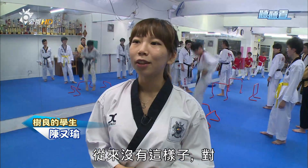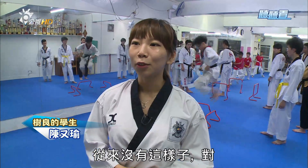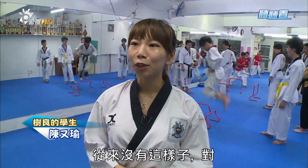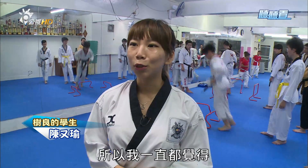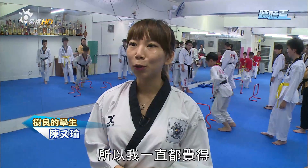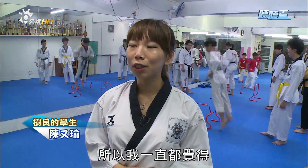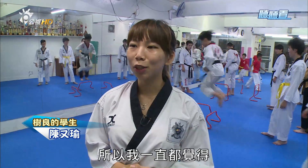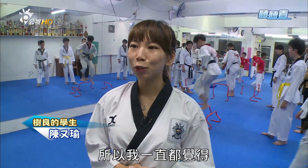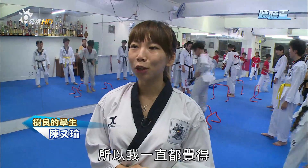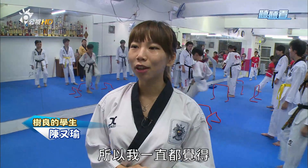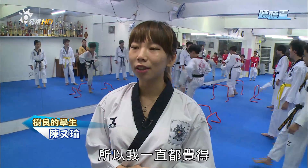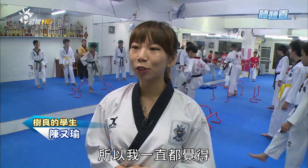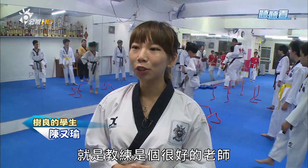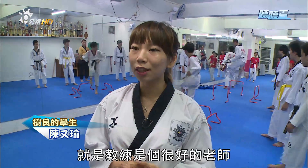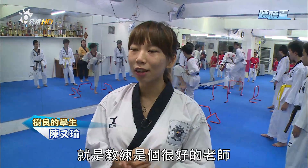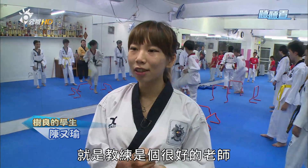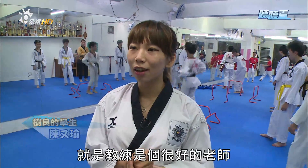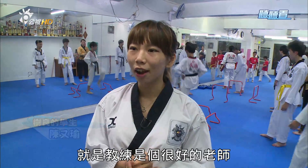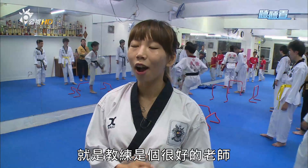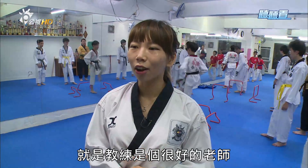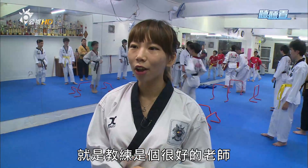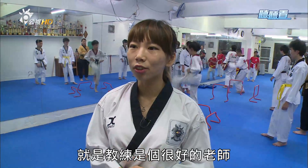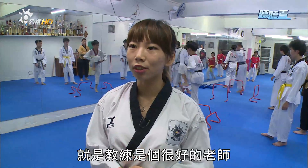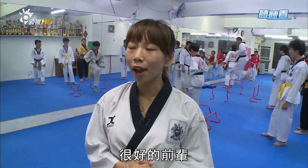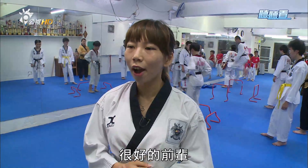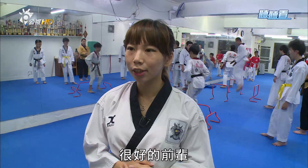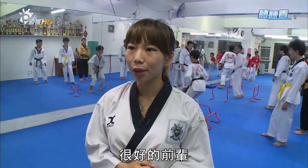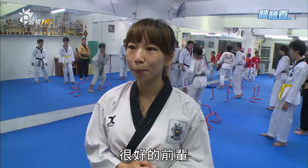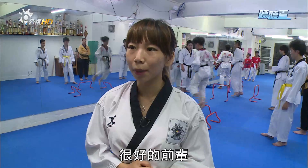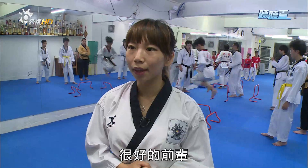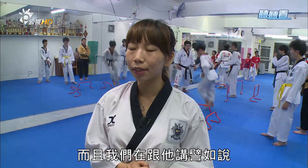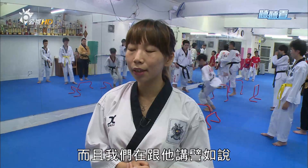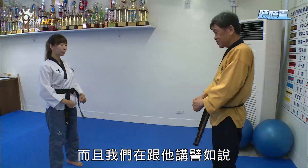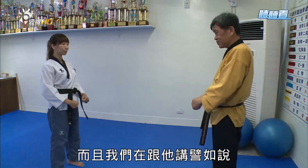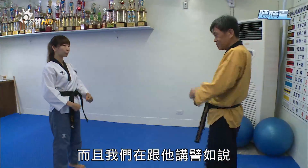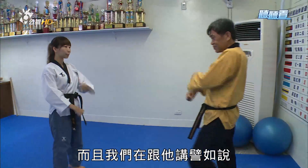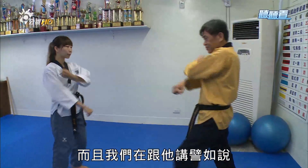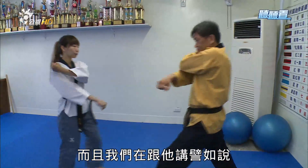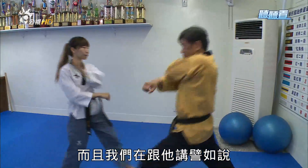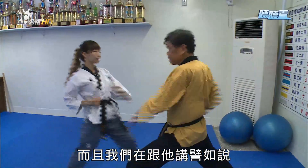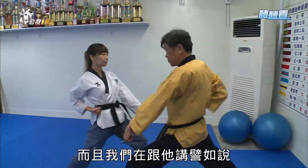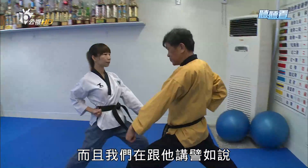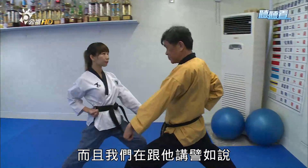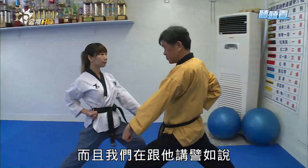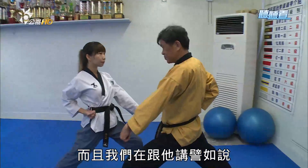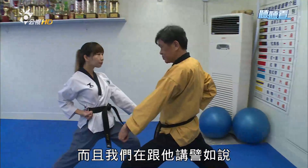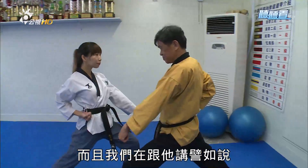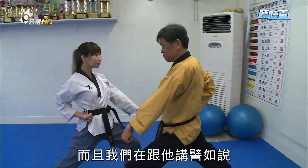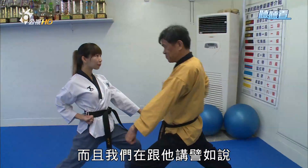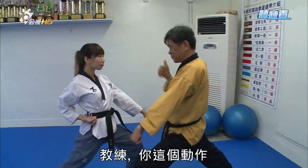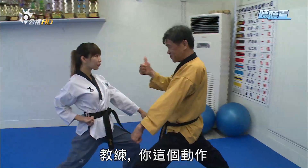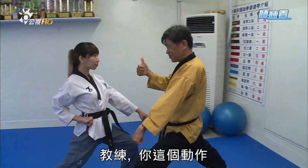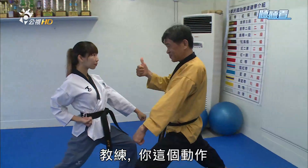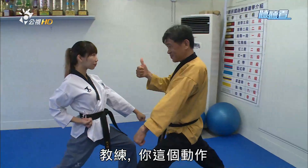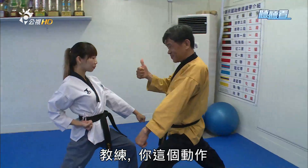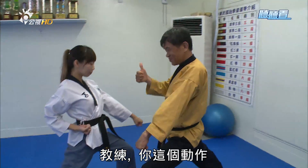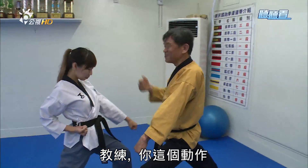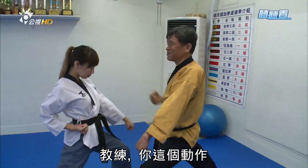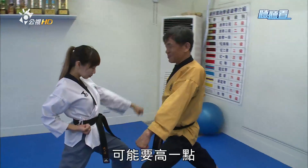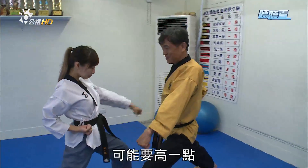对，所以我一直都觉得，就是教练是个很好的老师，很好的前辈。而且我们在跟他讲，比如说教练，你这个动作可能